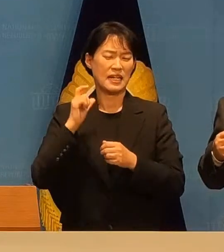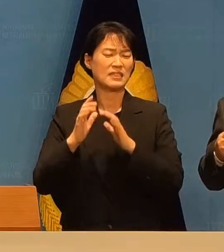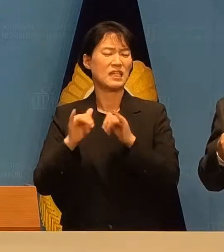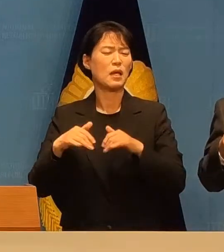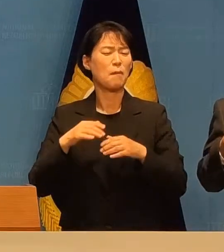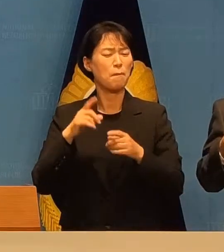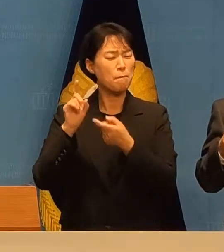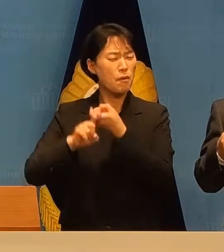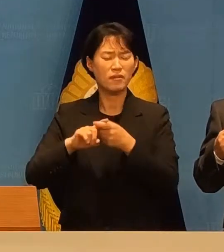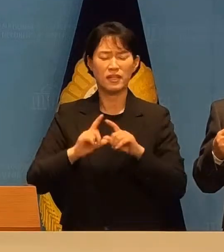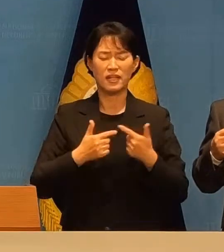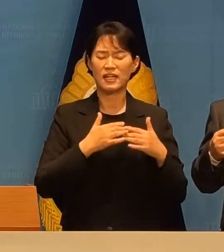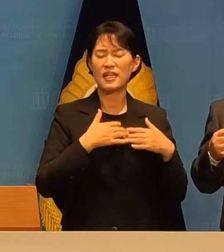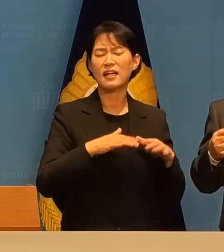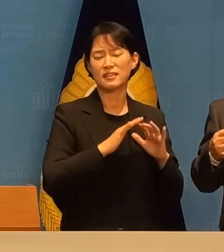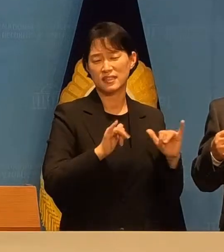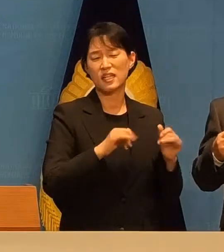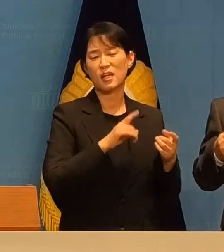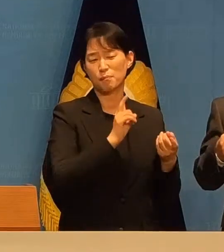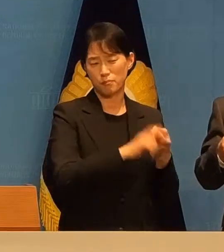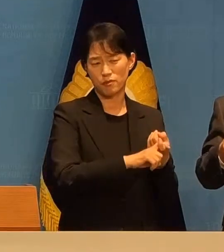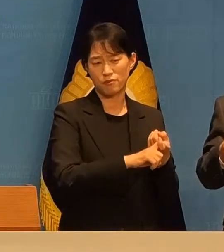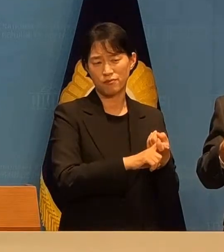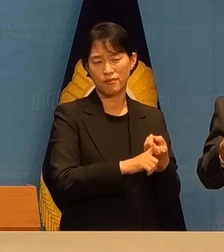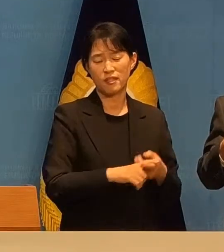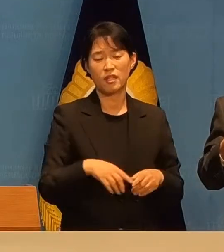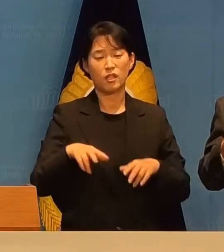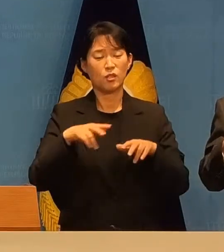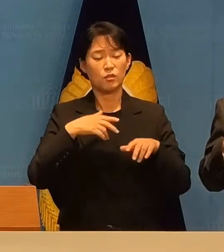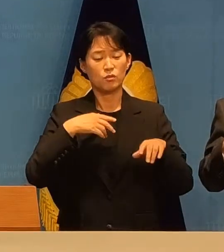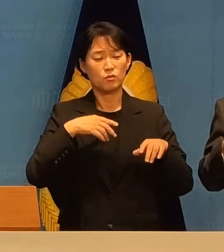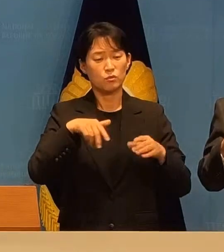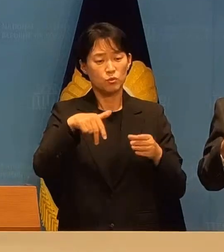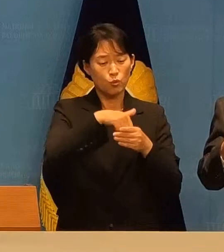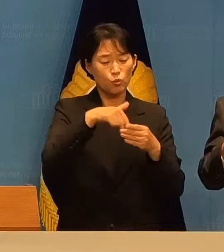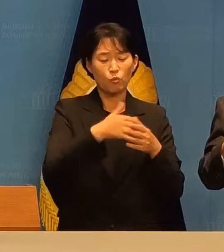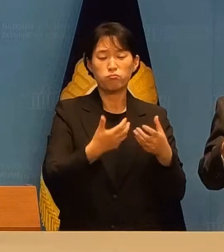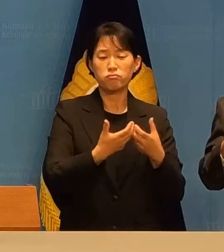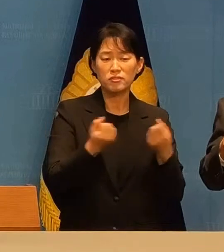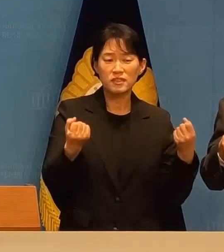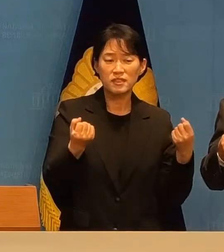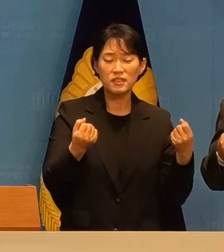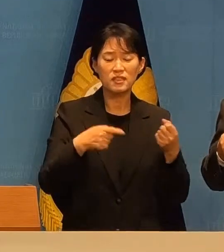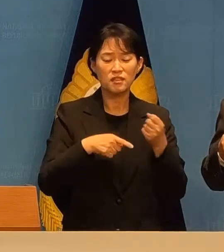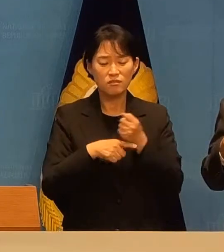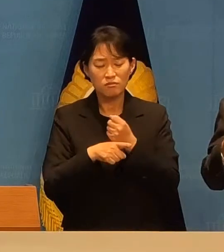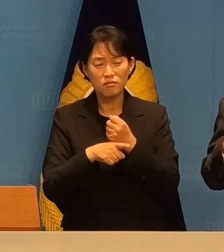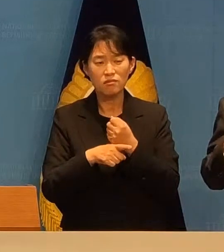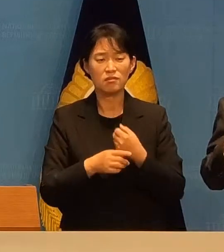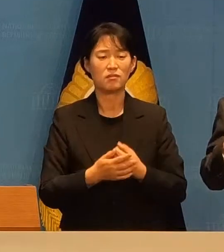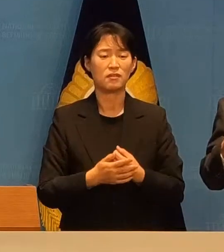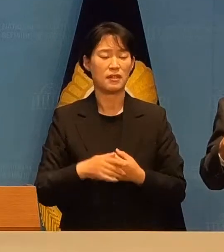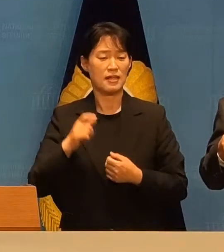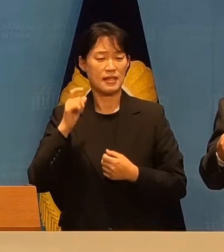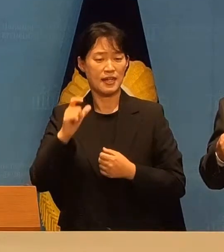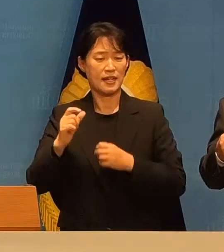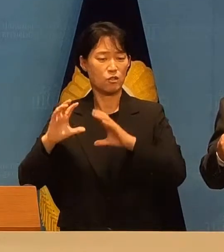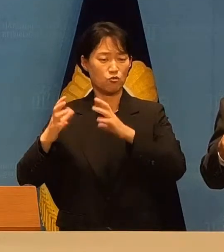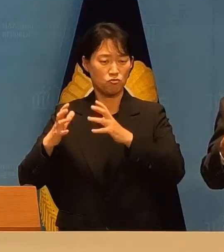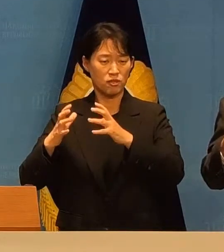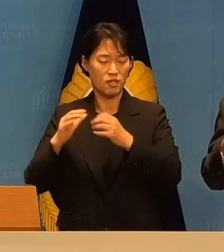아니라 약자의 편입니다. 정교 분리의 취지는 강한